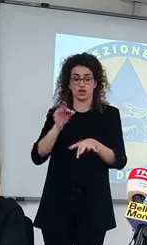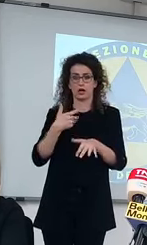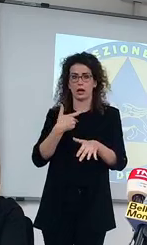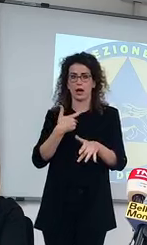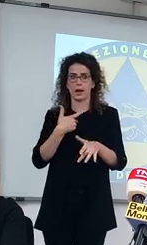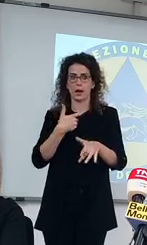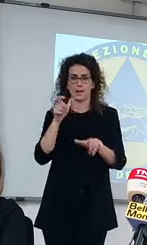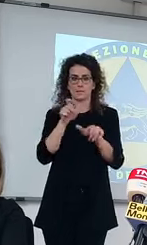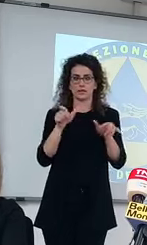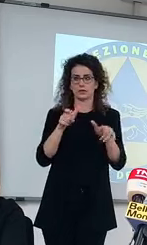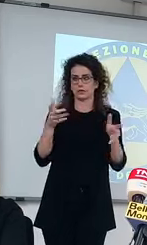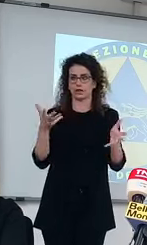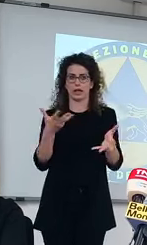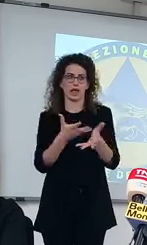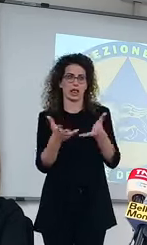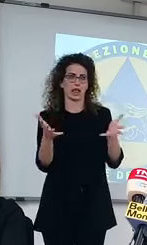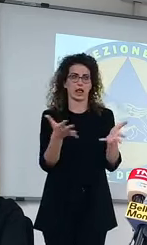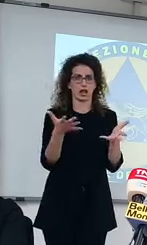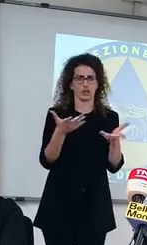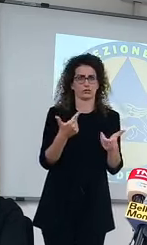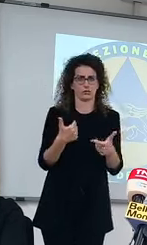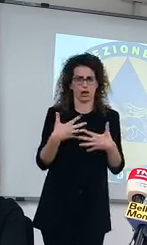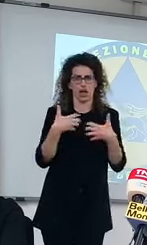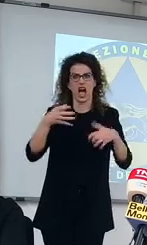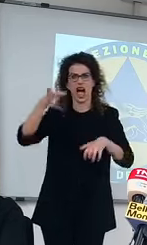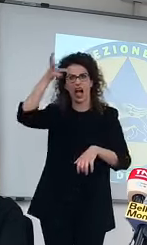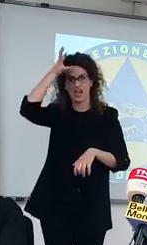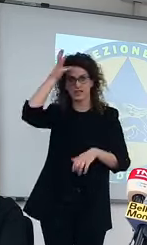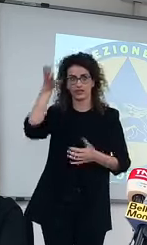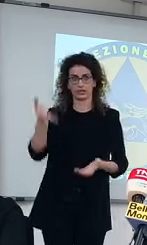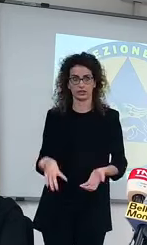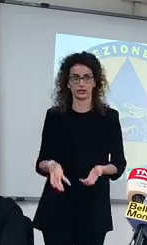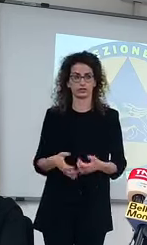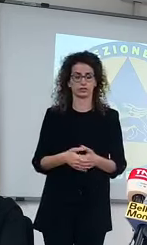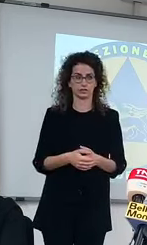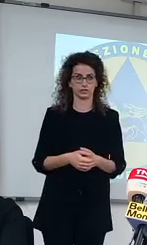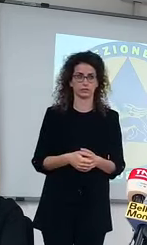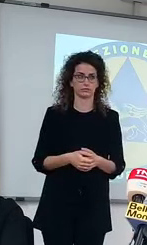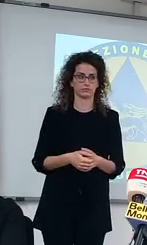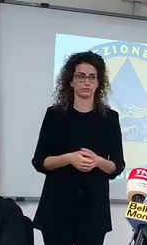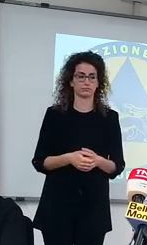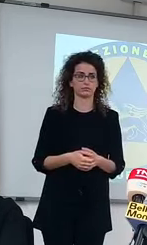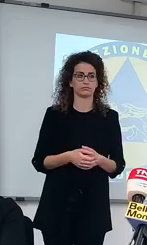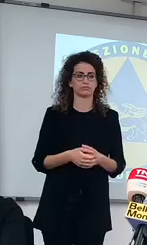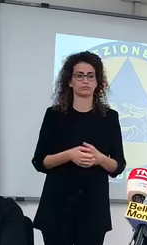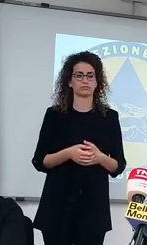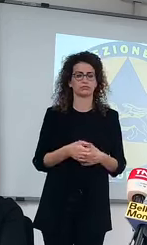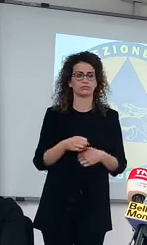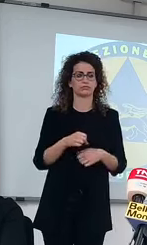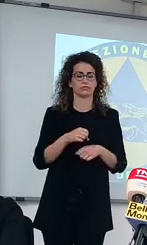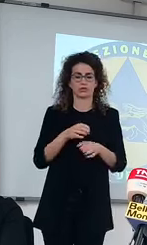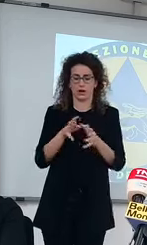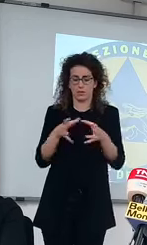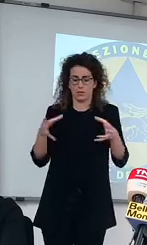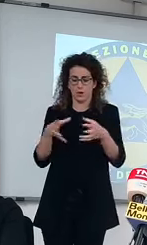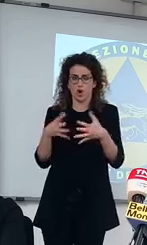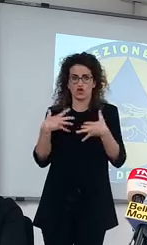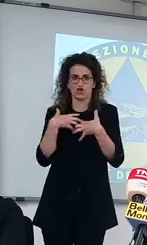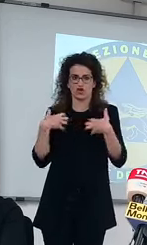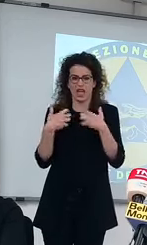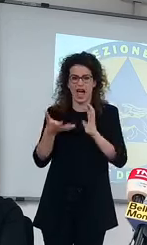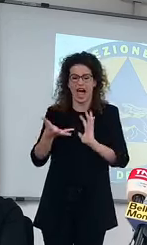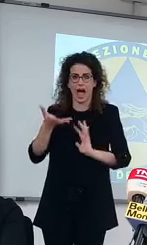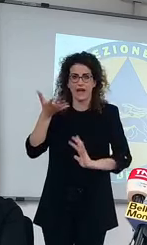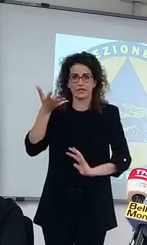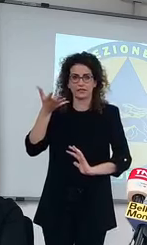dal punto di vista scientifico. Perché qua ogni volta siete sempre quei più bravi. Cioè, là mi risulta che ci sia il gota della scienza attorno a quel tavolo.